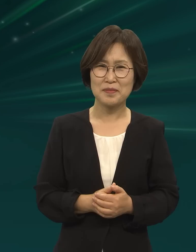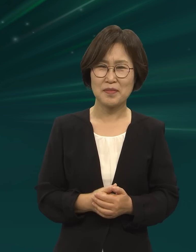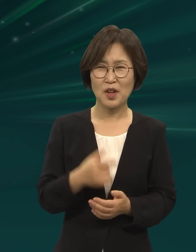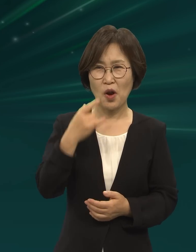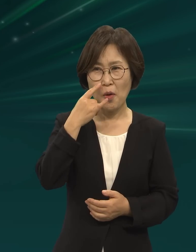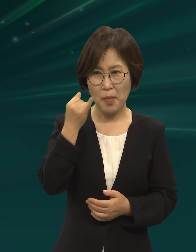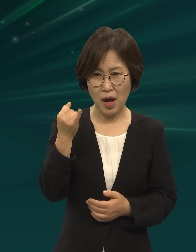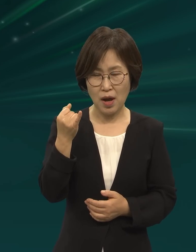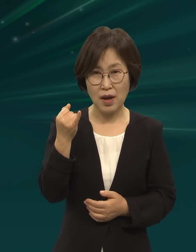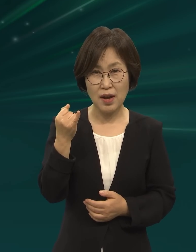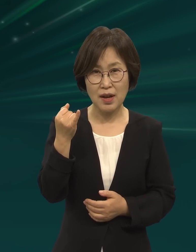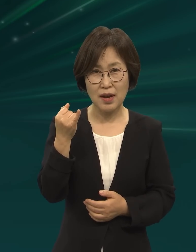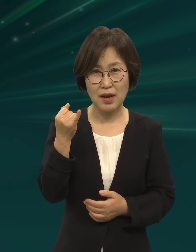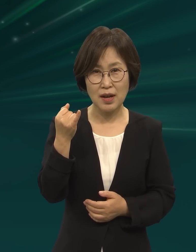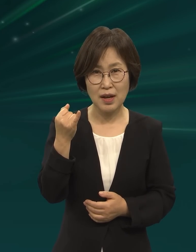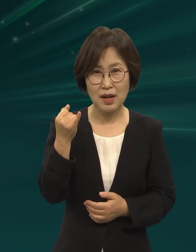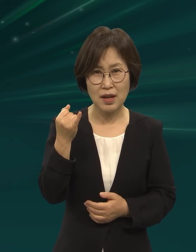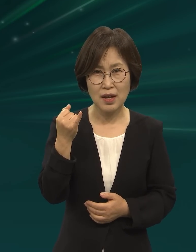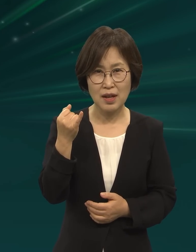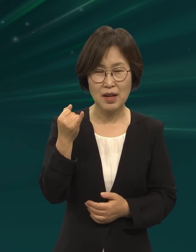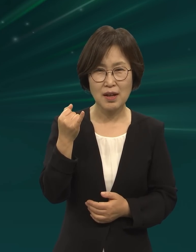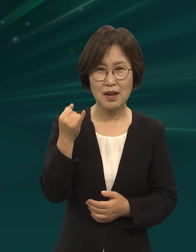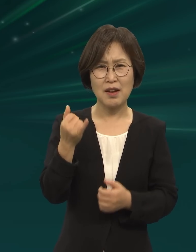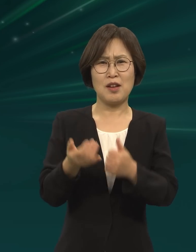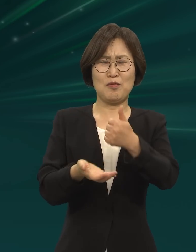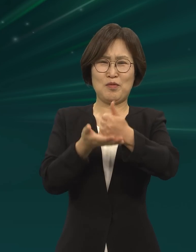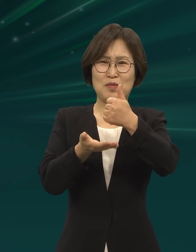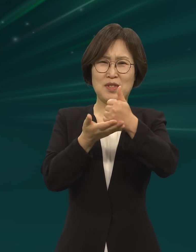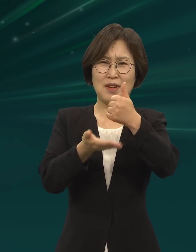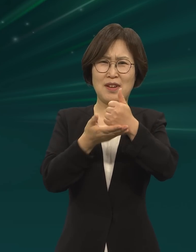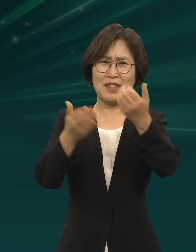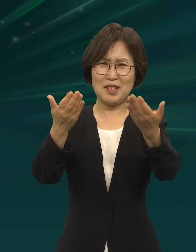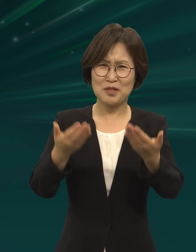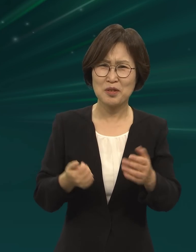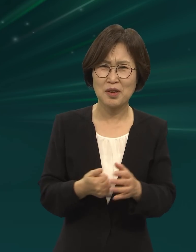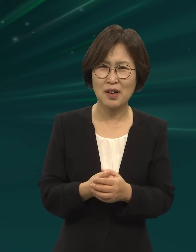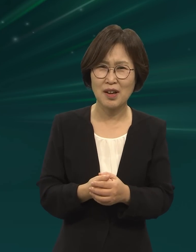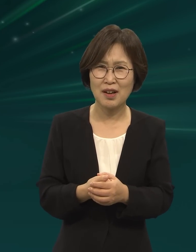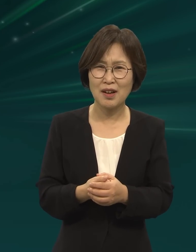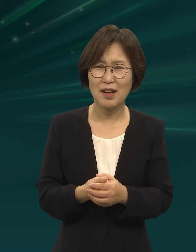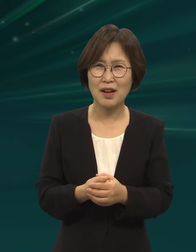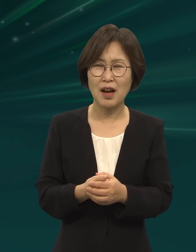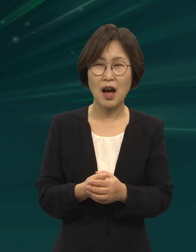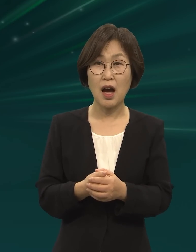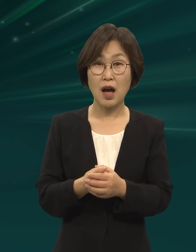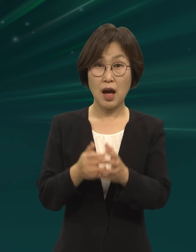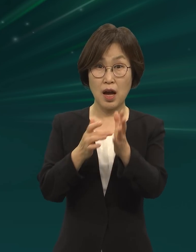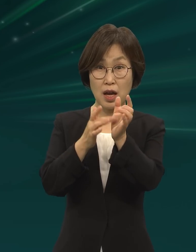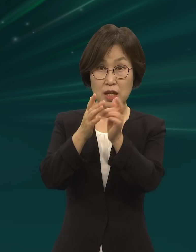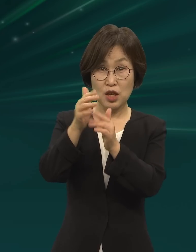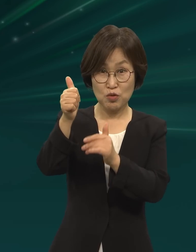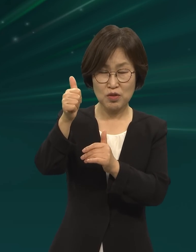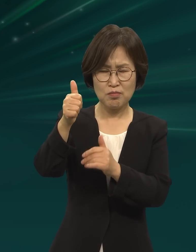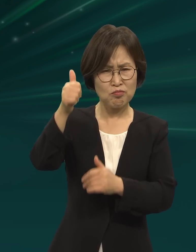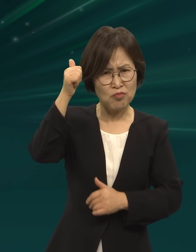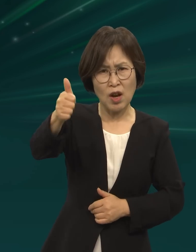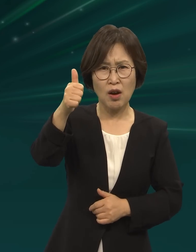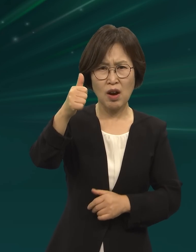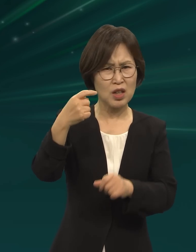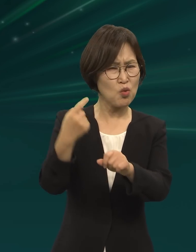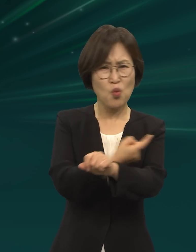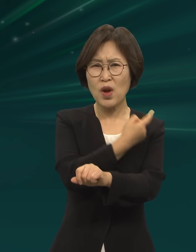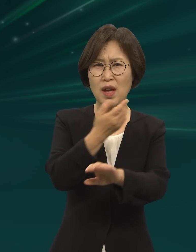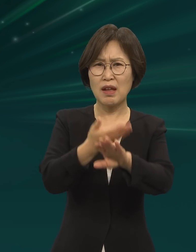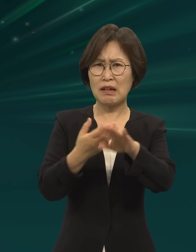진짜 믿었습니다. 집에 가서 예수님 밖에 나은 신이 없어요. 아빠에게 무슨